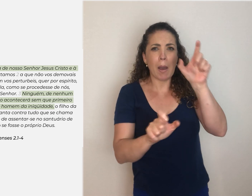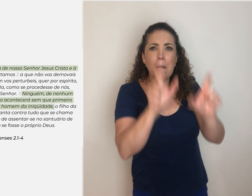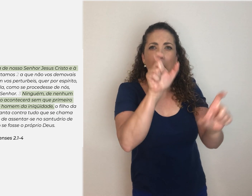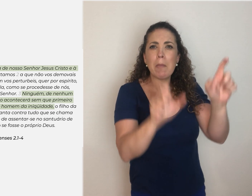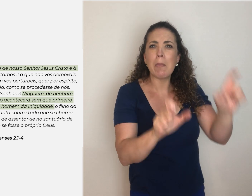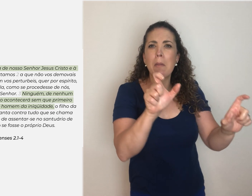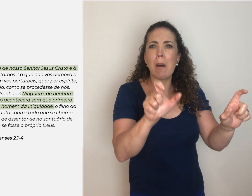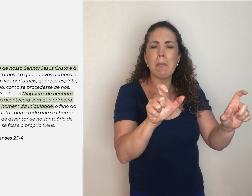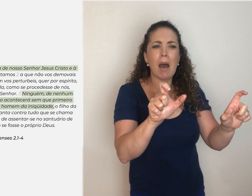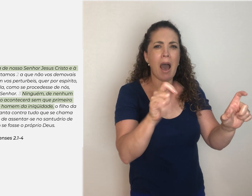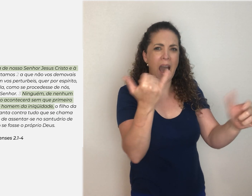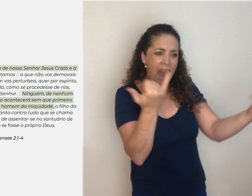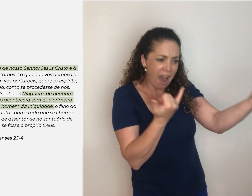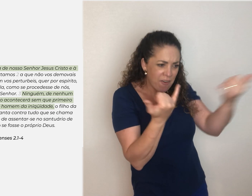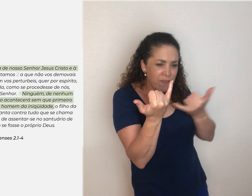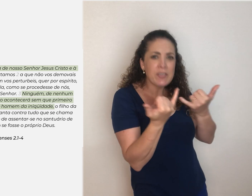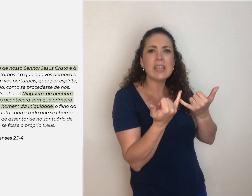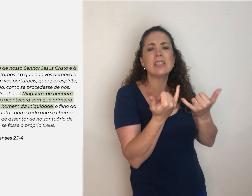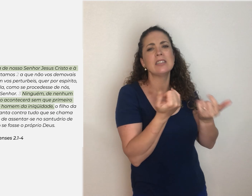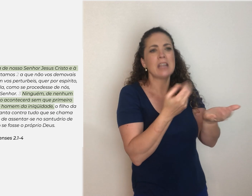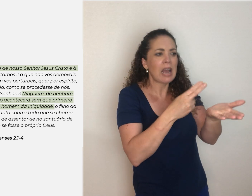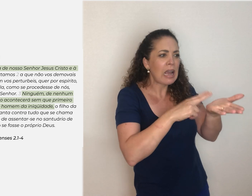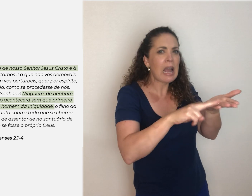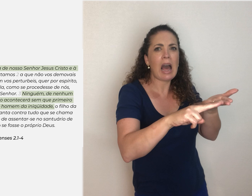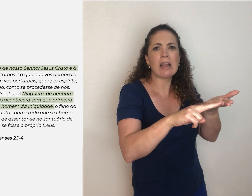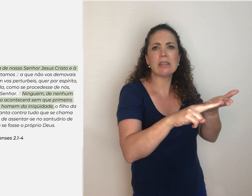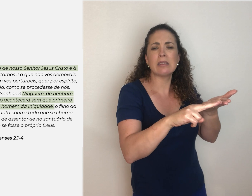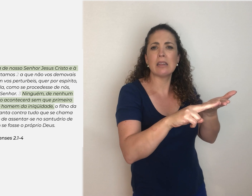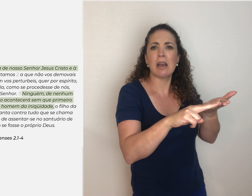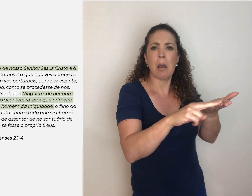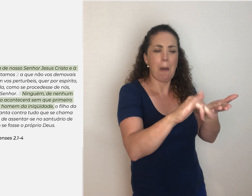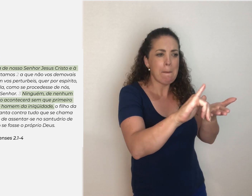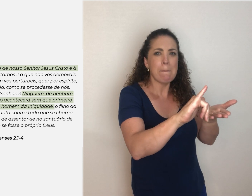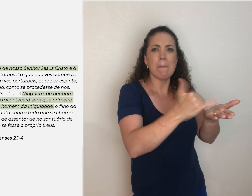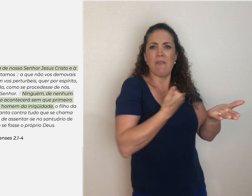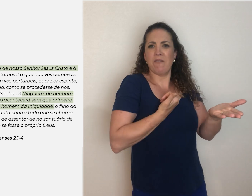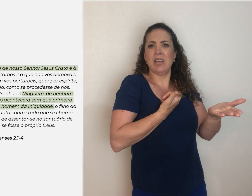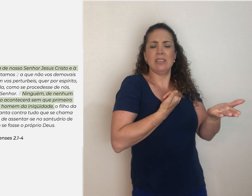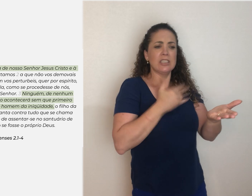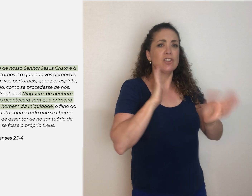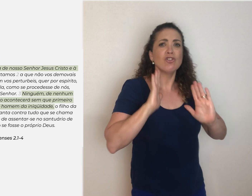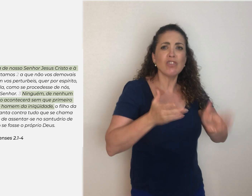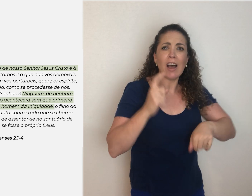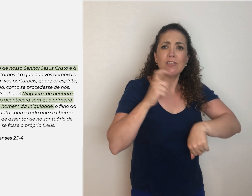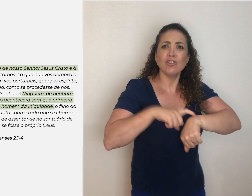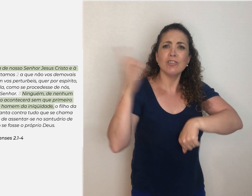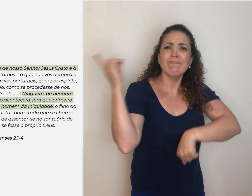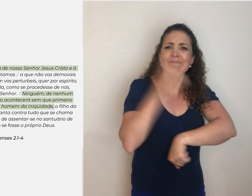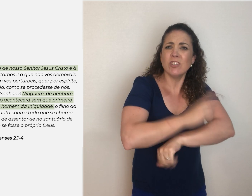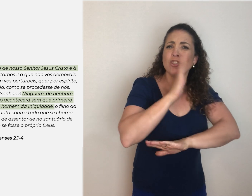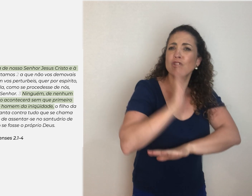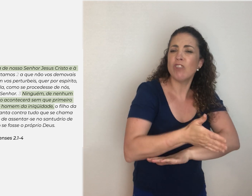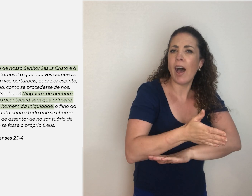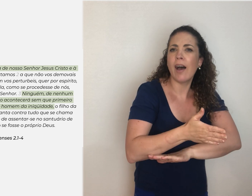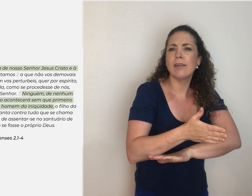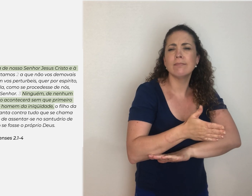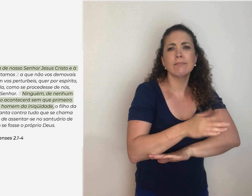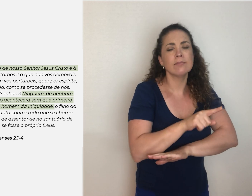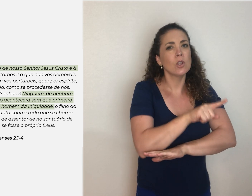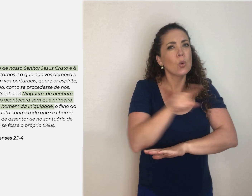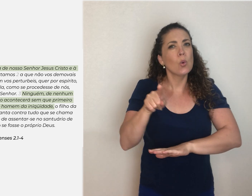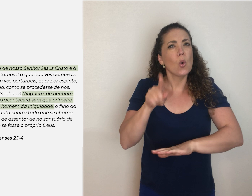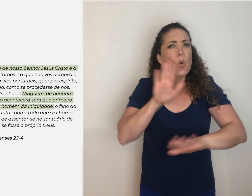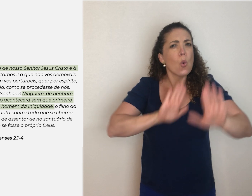se procedesse de nós, supondo tenha chegado o dia do Senhor. Ninguém de